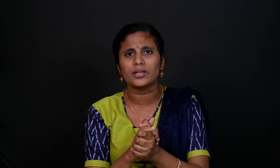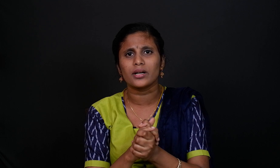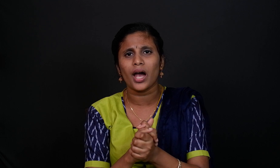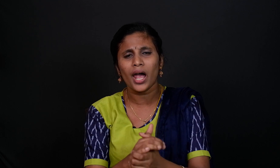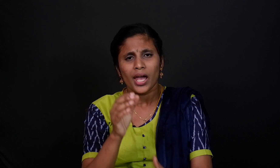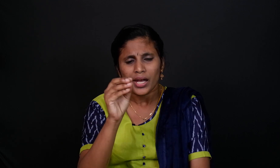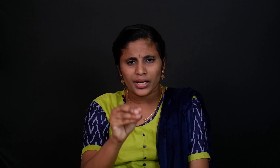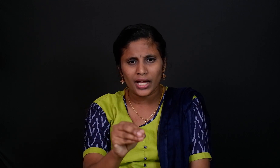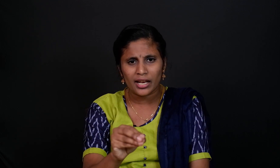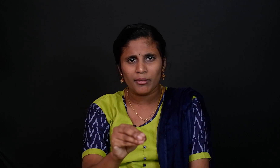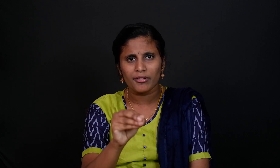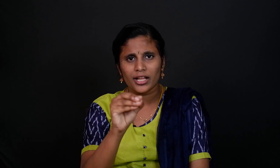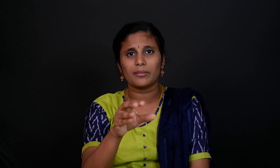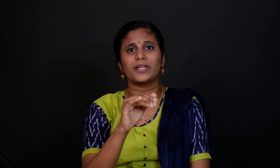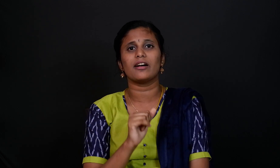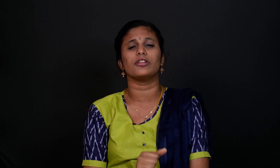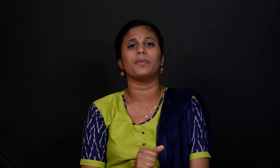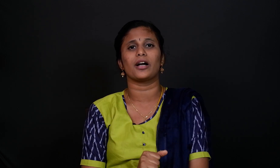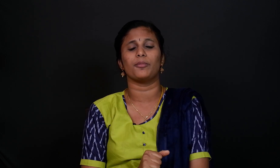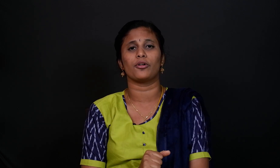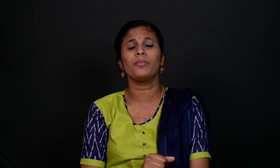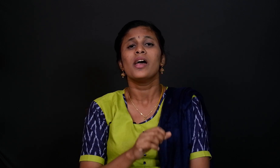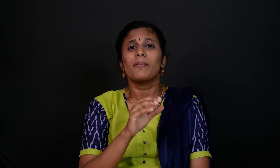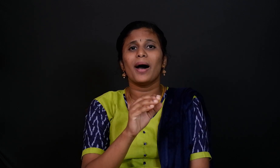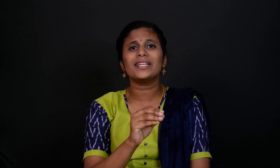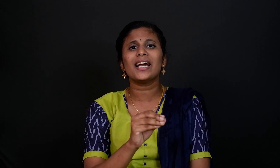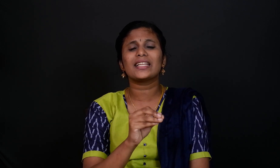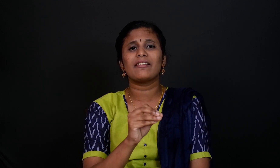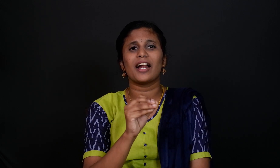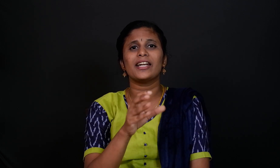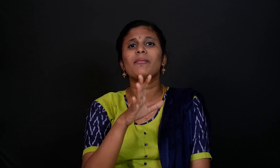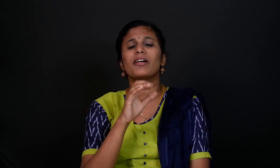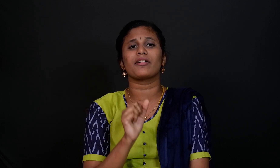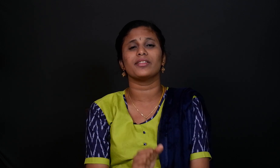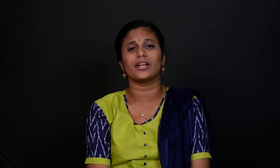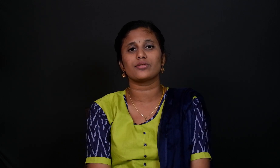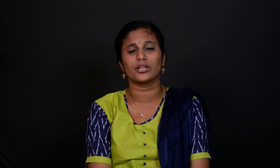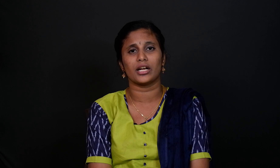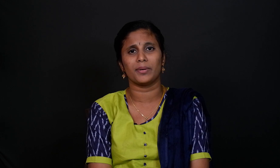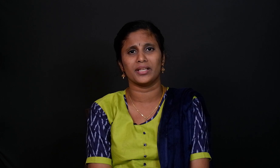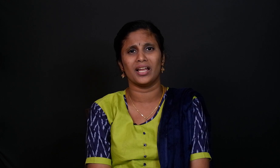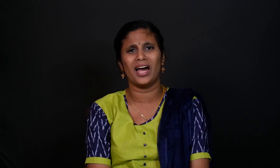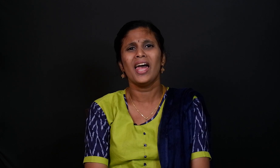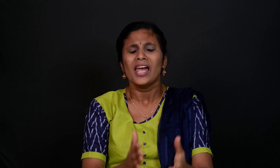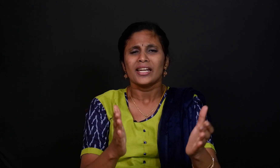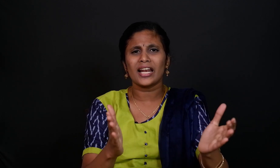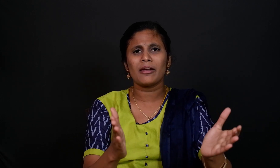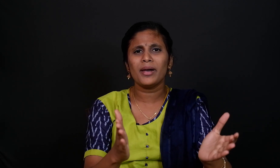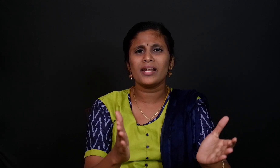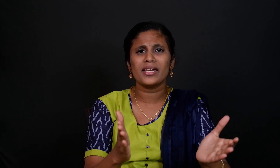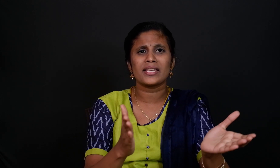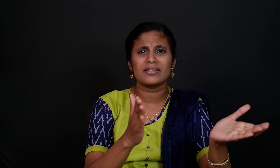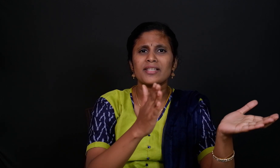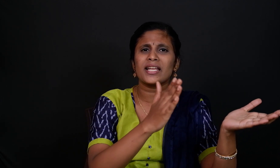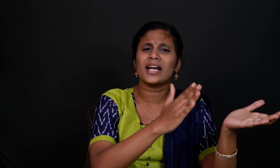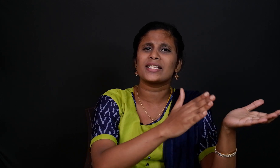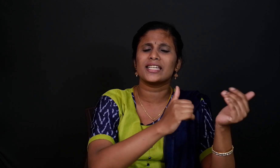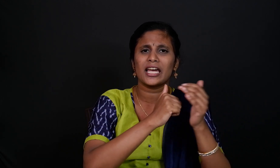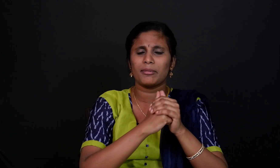ஏற்படுத்திருக்குங்க. இன்னைக்கு நம்ம வீடியோல இதை பத்தி தான் வந்து பார்க்க போறோம். பாஜக தலைவர் அண்ணாமலை அவர்கள் வந்து என்ன சொல்லியிருக்காருன்னு பாத்தீங்கன்னா, நிறைய பேரு சிவசேனா கட்சிக்கு ஏற்பட்ட